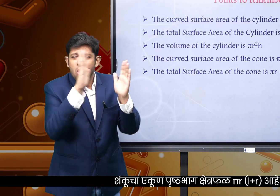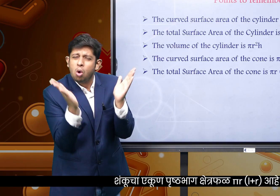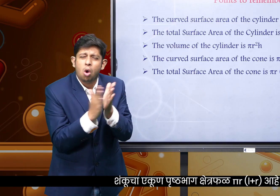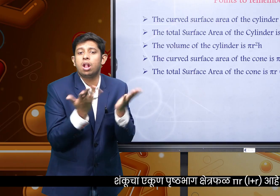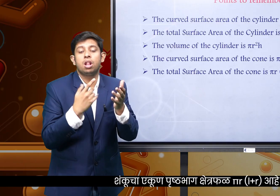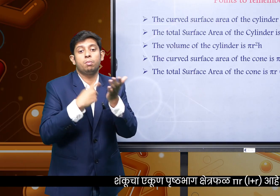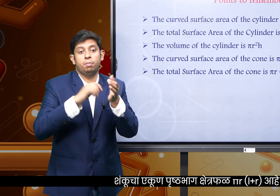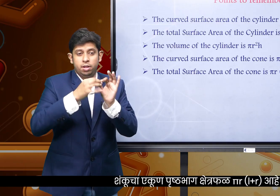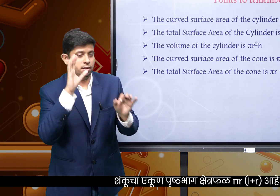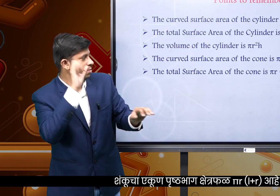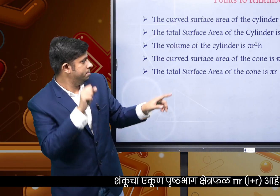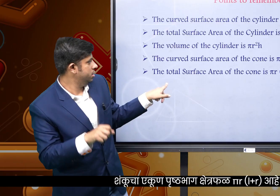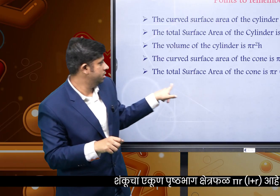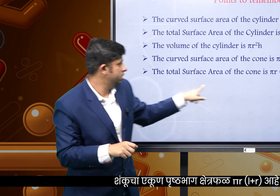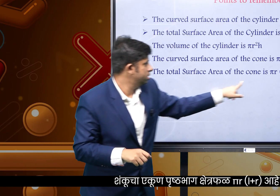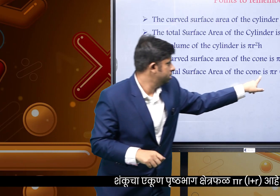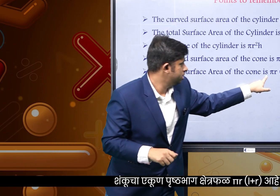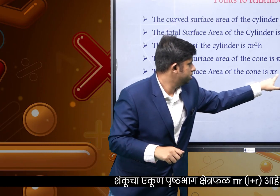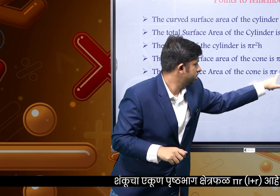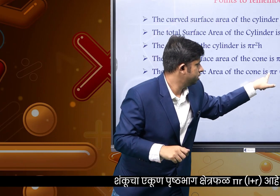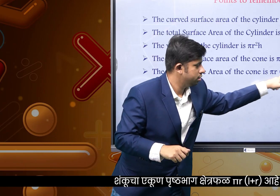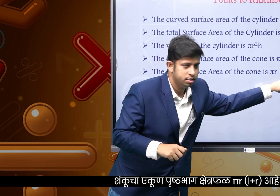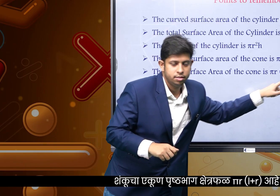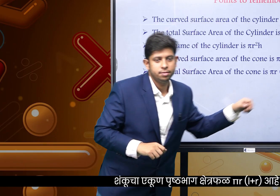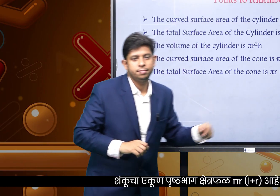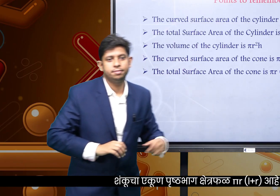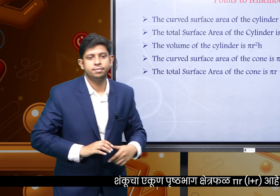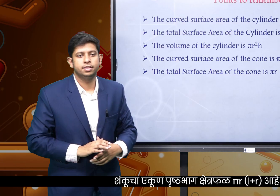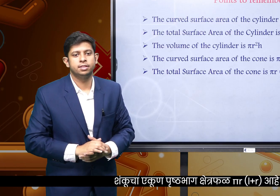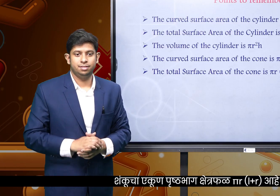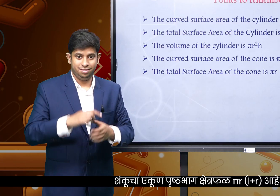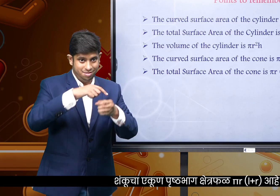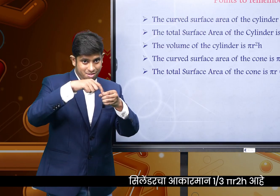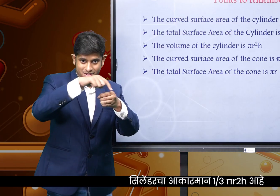πr कंसामध्ये l अधिक r आहे.